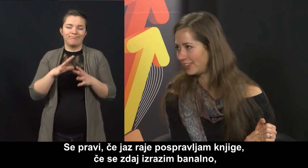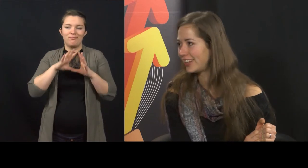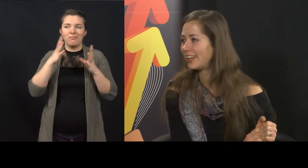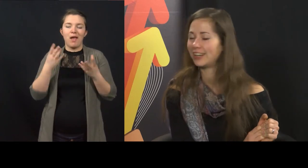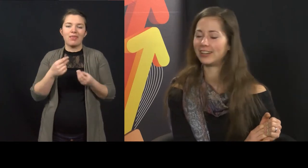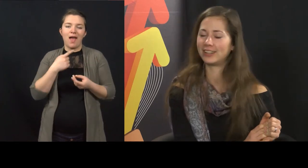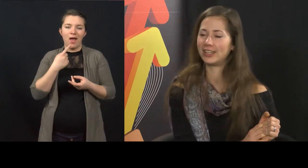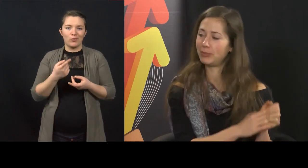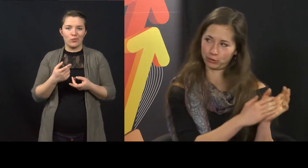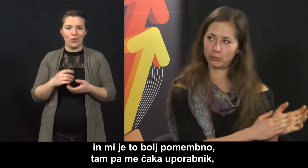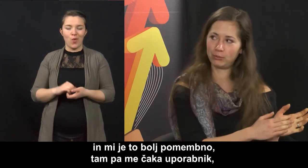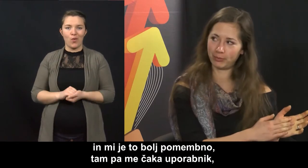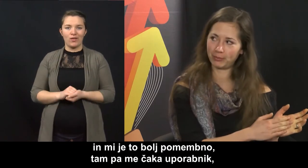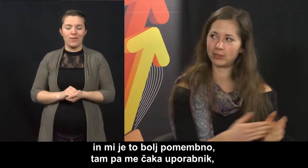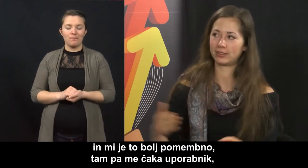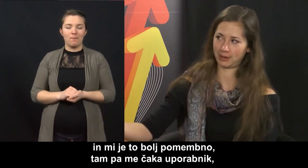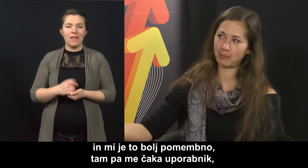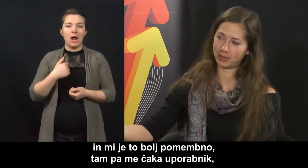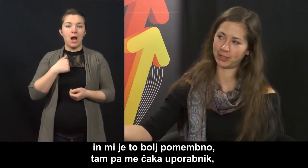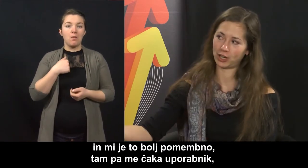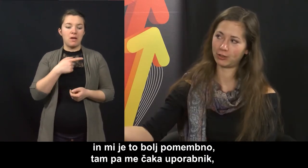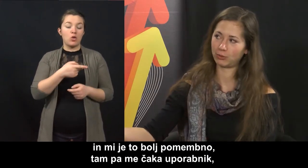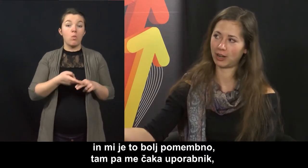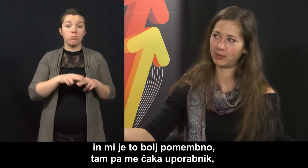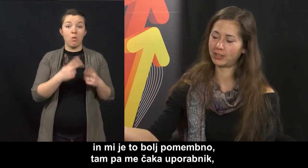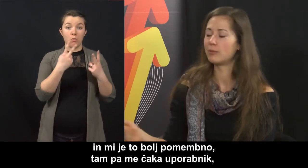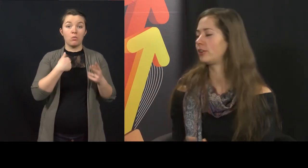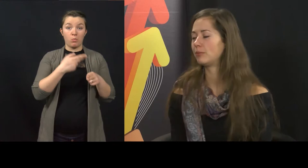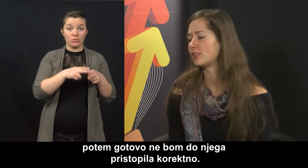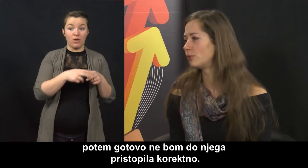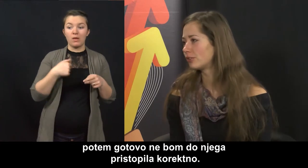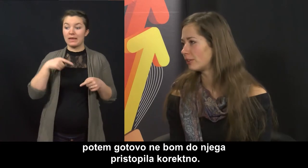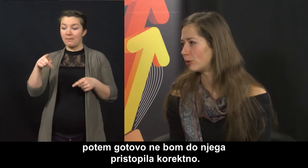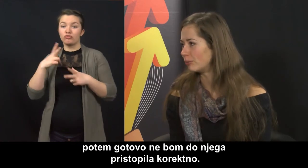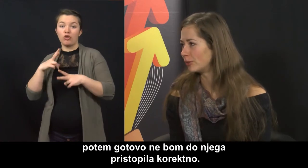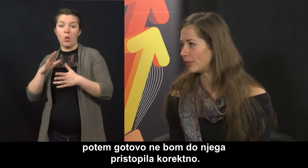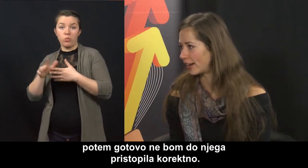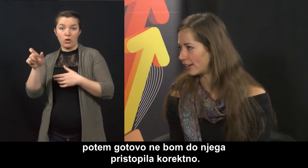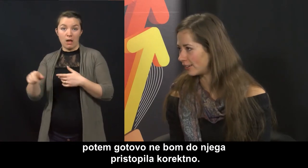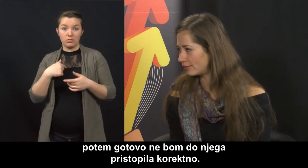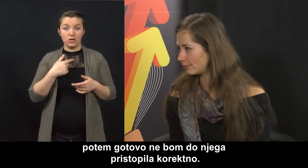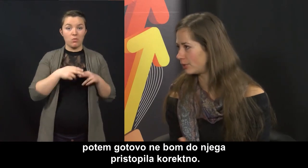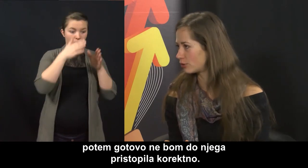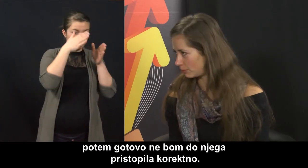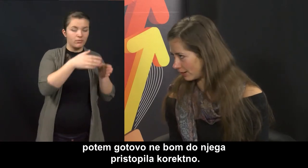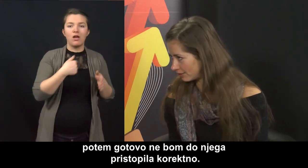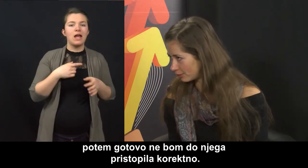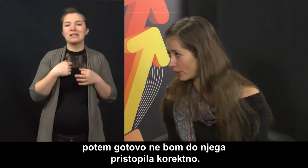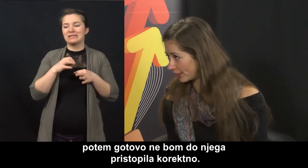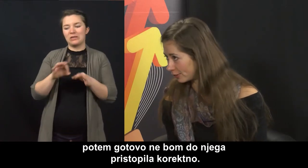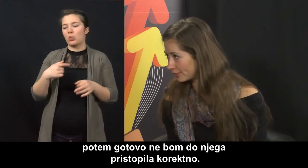banalno, in mi je to bolj pomembno, tam pa me čaka uporabnik, potem sigurno ne bom do njega